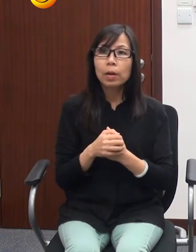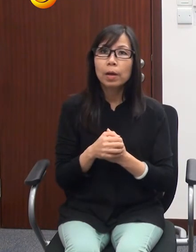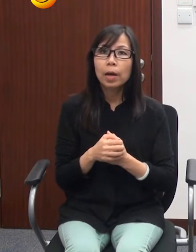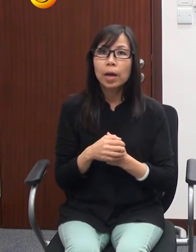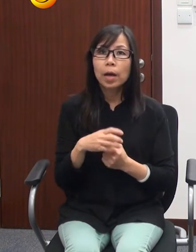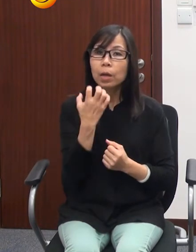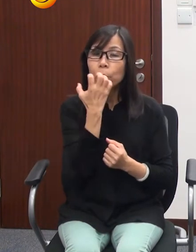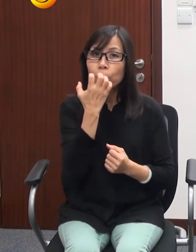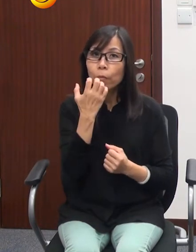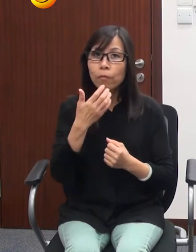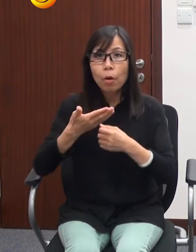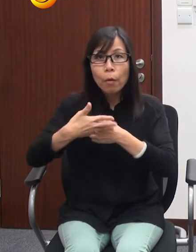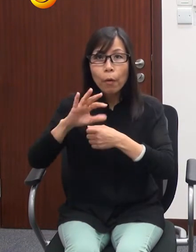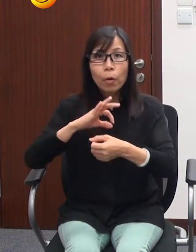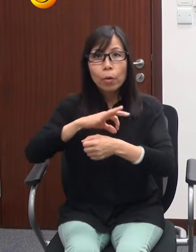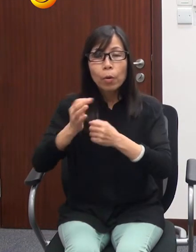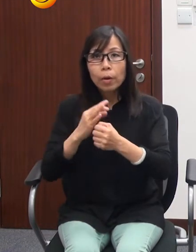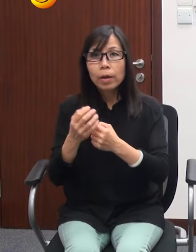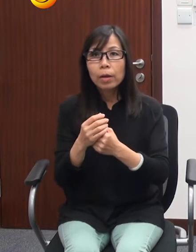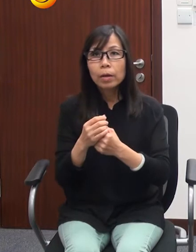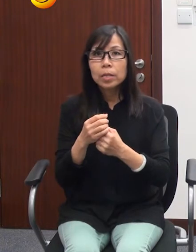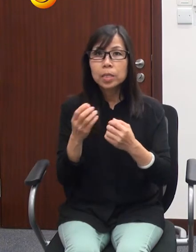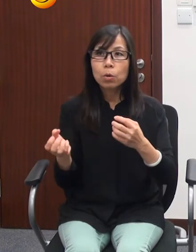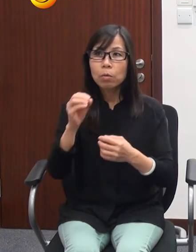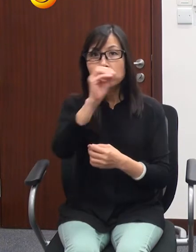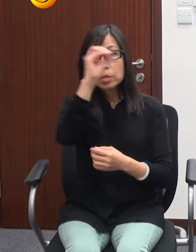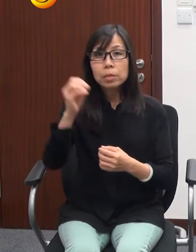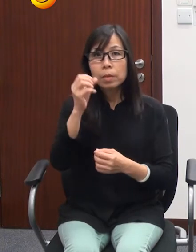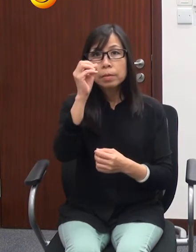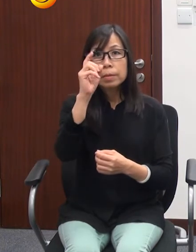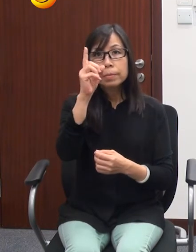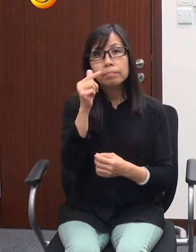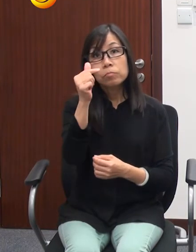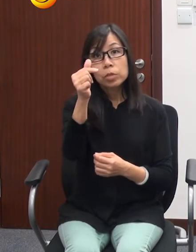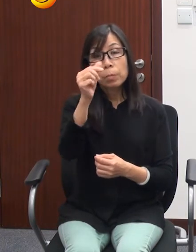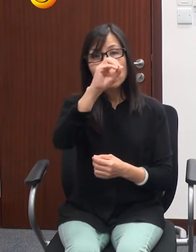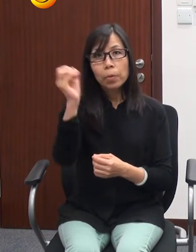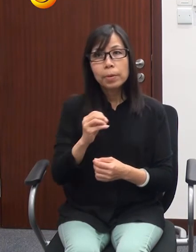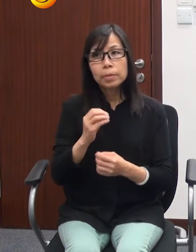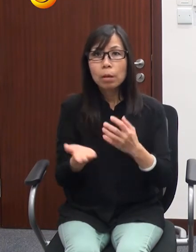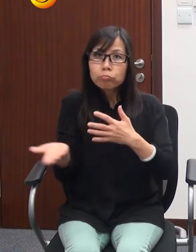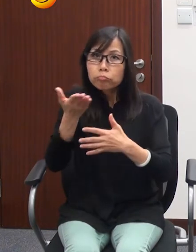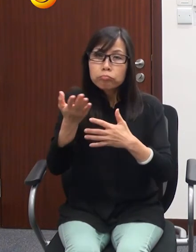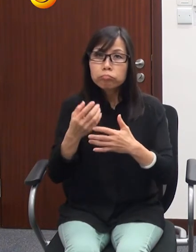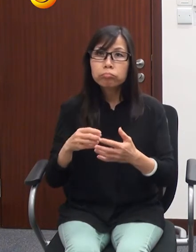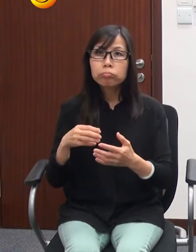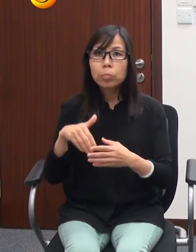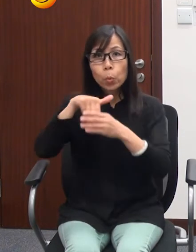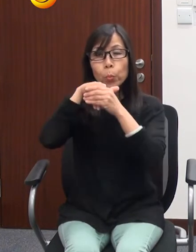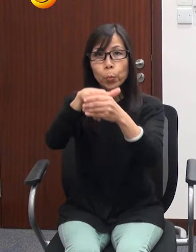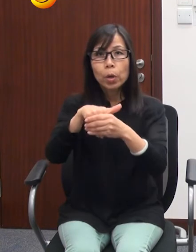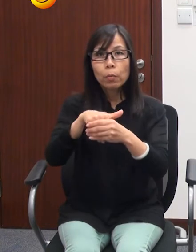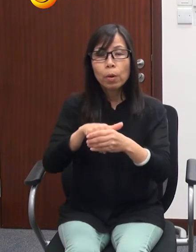超過10% 嘅股份啦，係咪？咁當時冇人知啊，不過後屘因為證監會改咗條